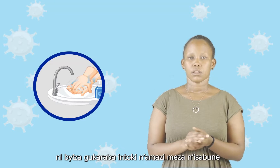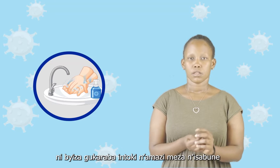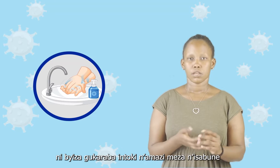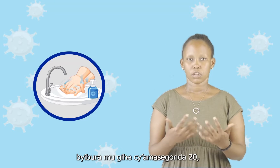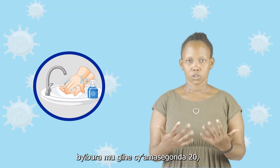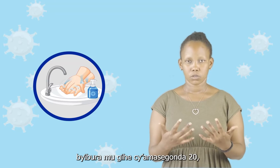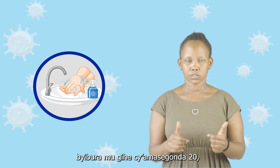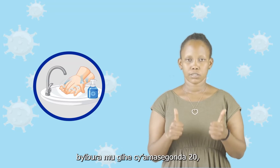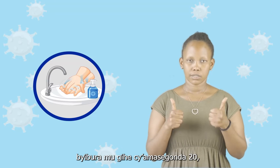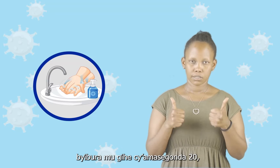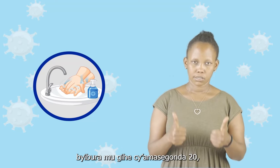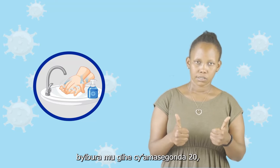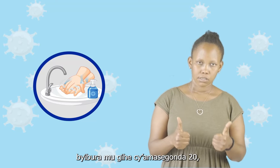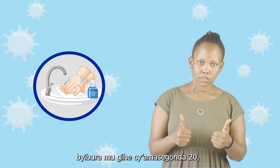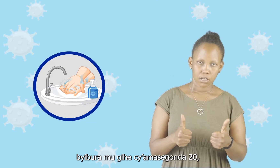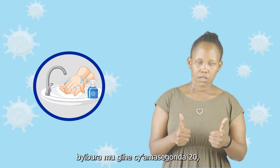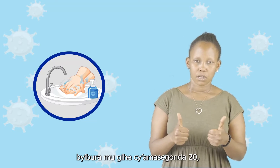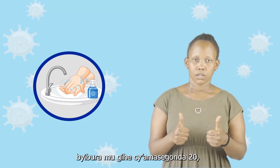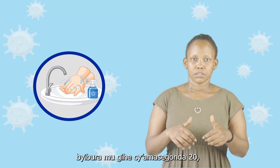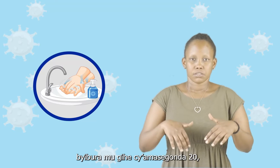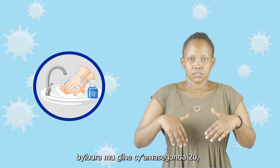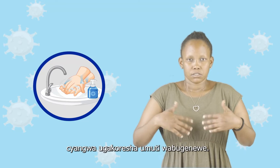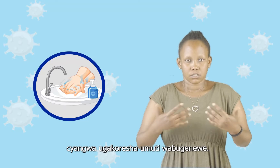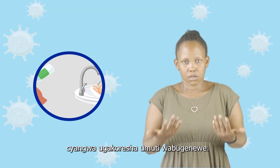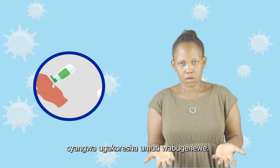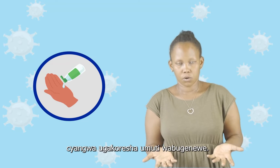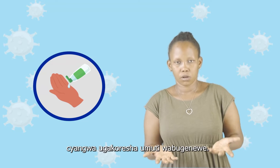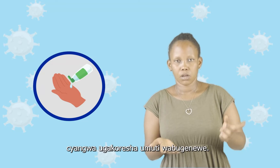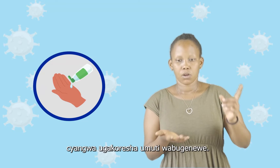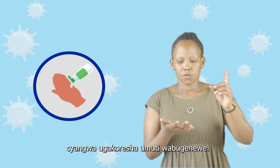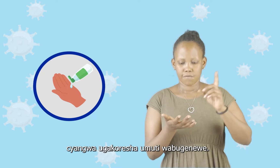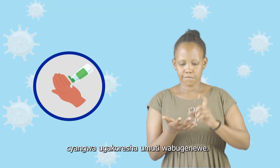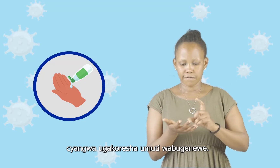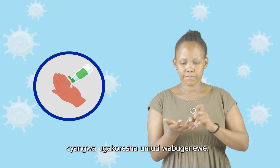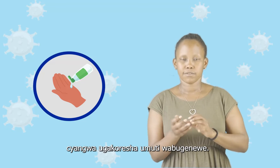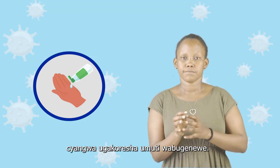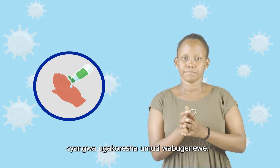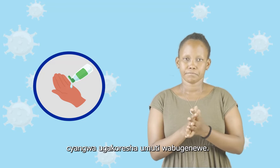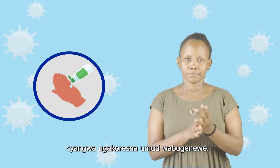n'isabune byibura mu gihe cy'amasogonda 20 cyangwa ugakoresha umuti wabugenewe.